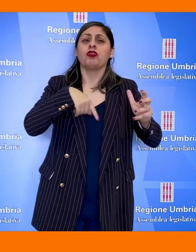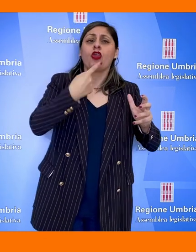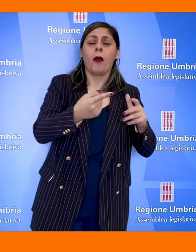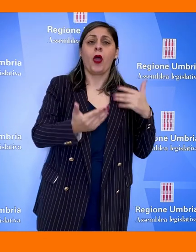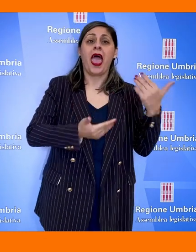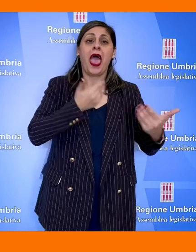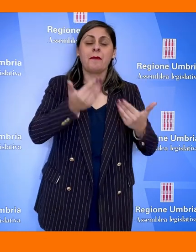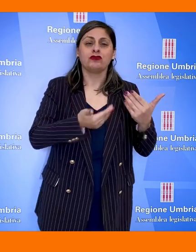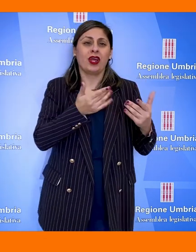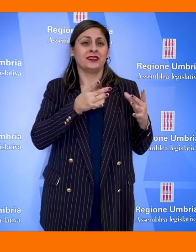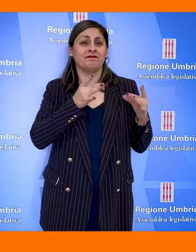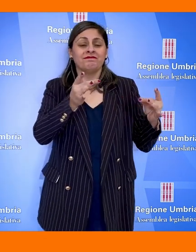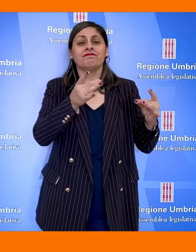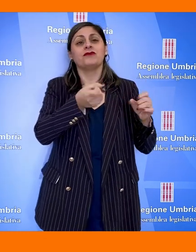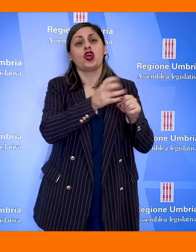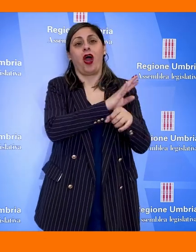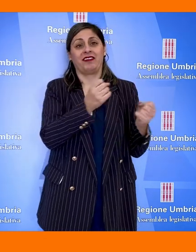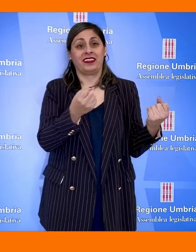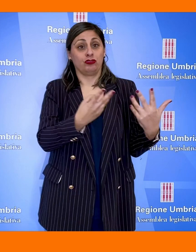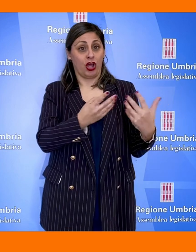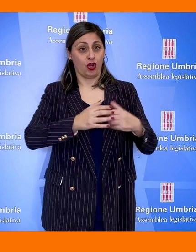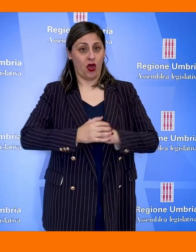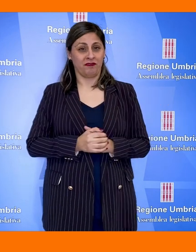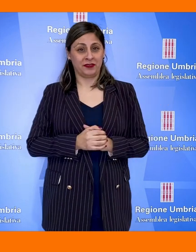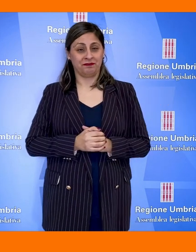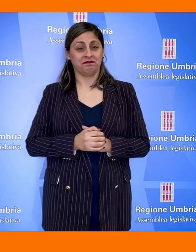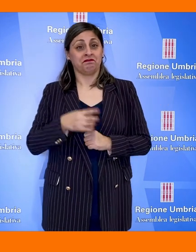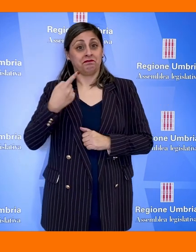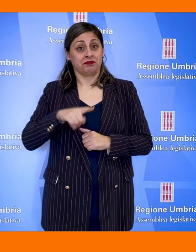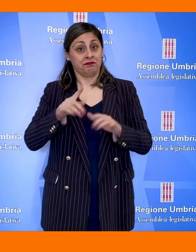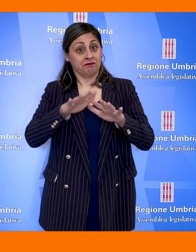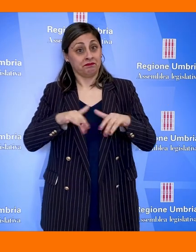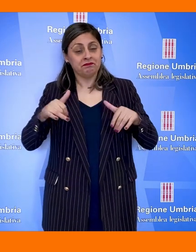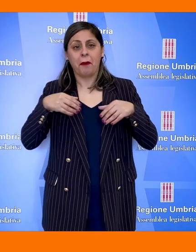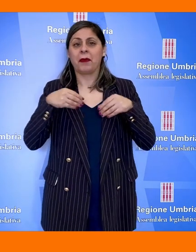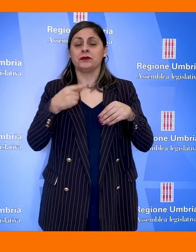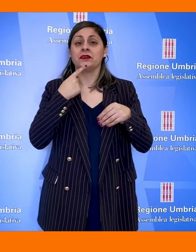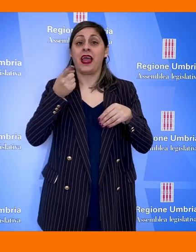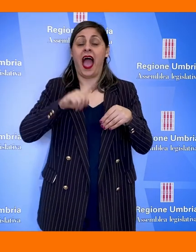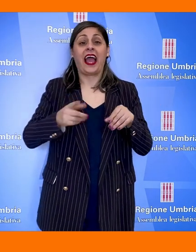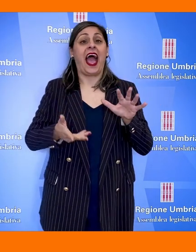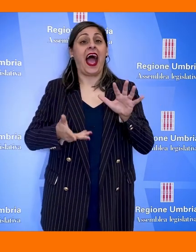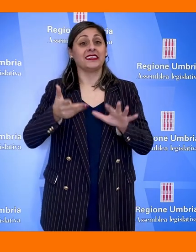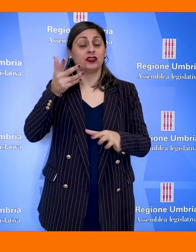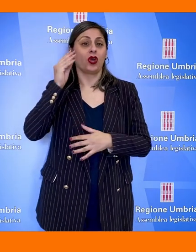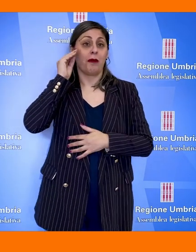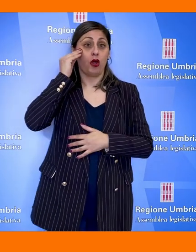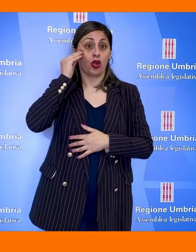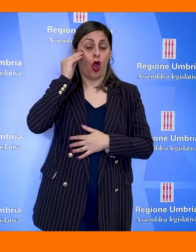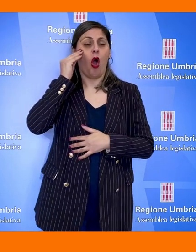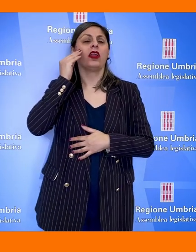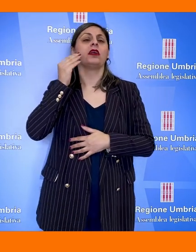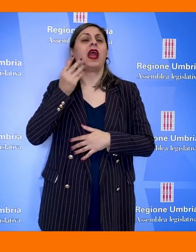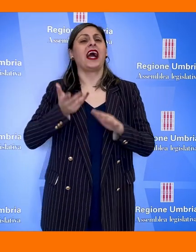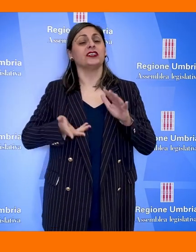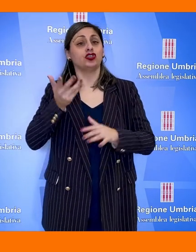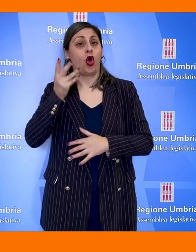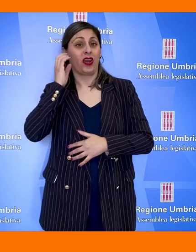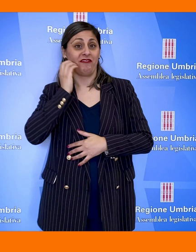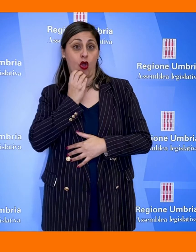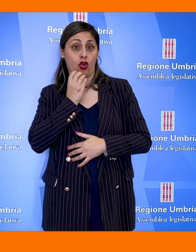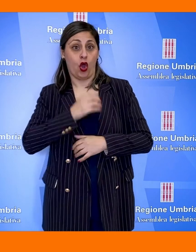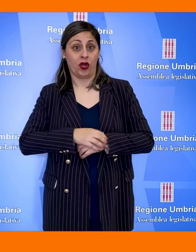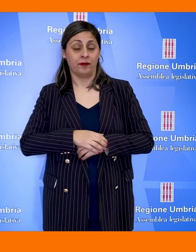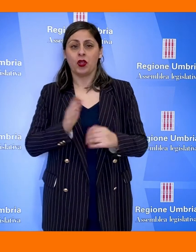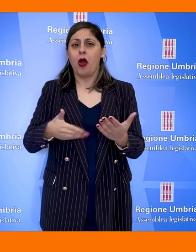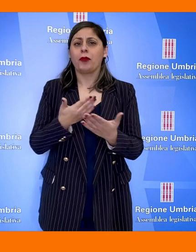regionale a seguito dell'emergenza epidemiologica da Covid-19. Alla seduta hanno preso parte anche gli assessori Roberto Morroni e Michele